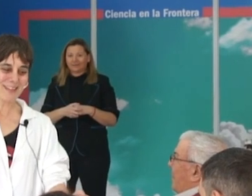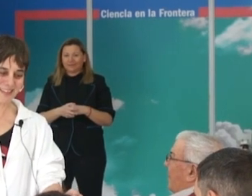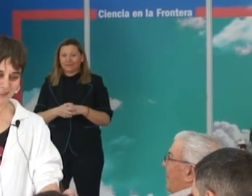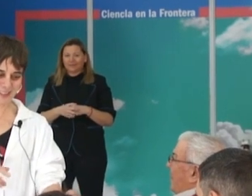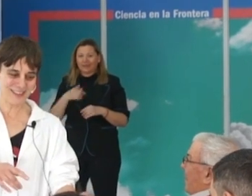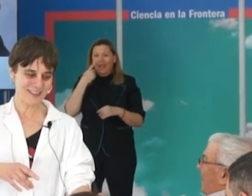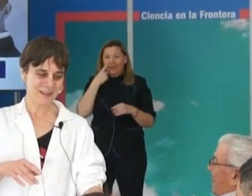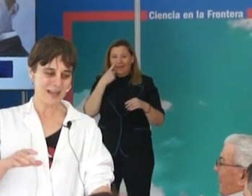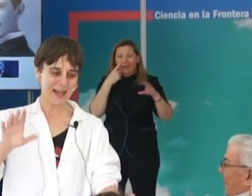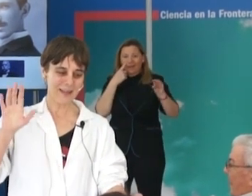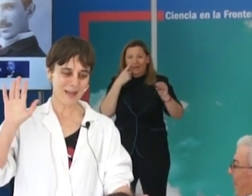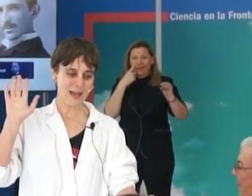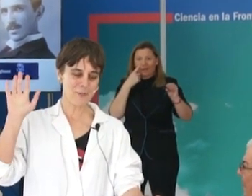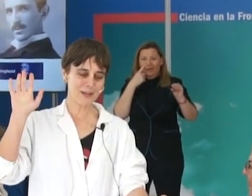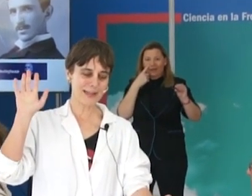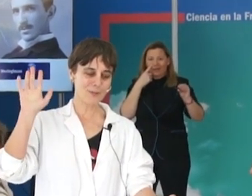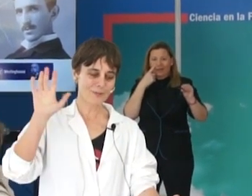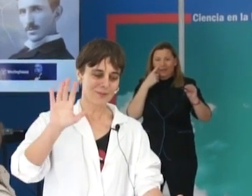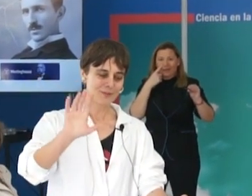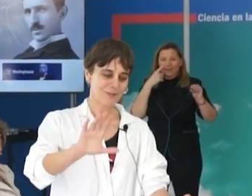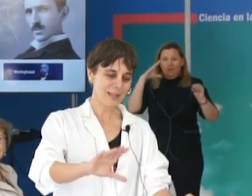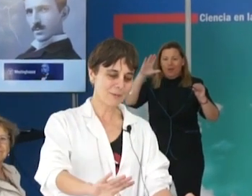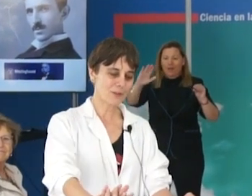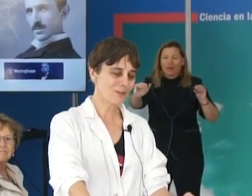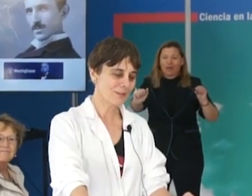A ver, coge, vamos a encender la luz,